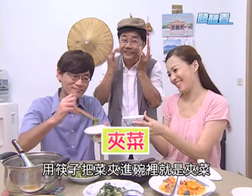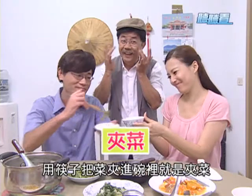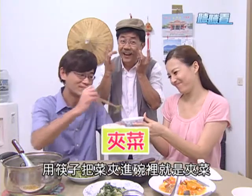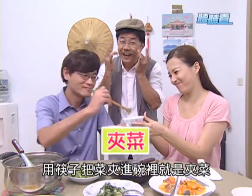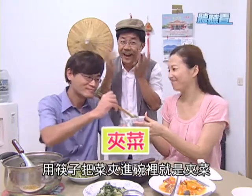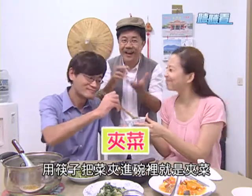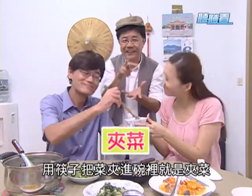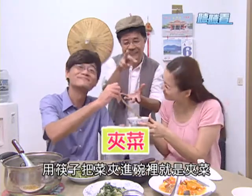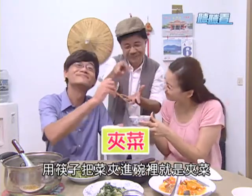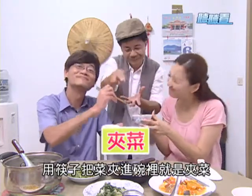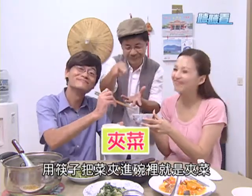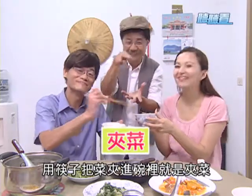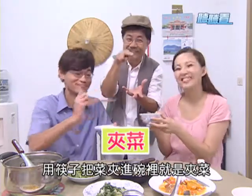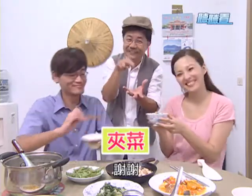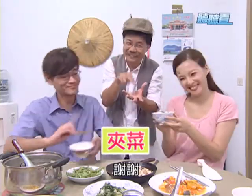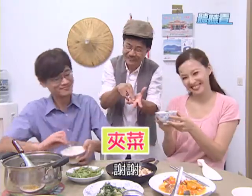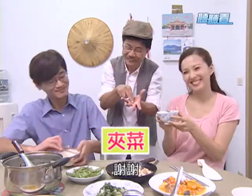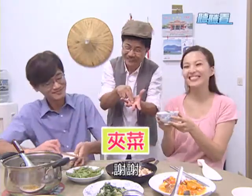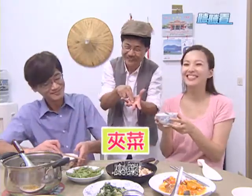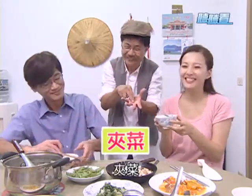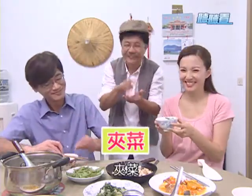里就是夹菜，夹菜，